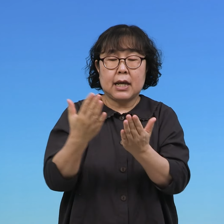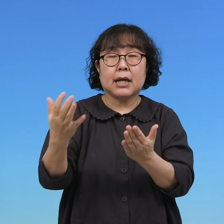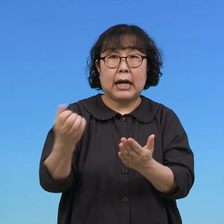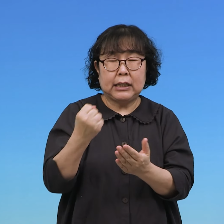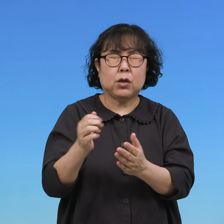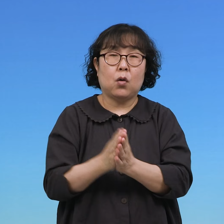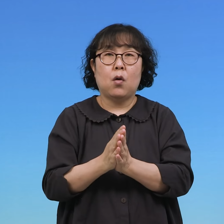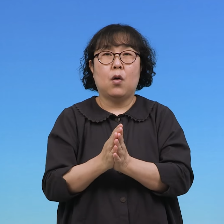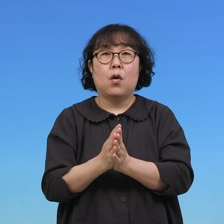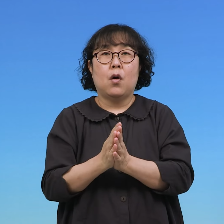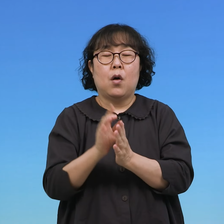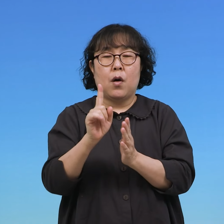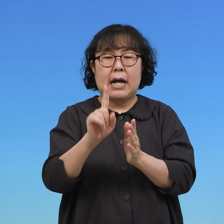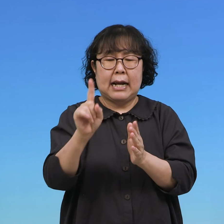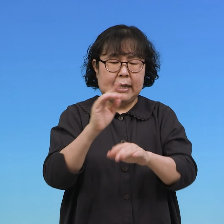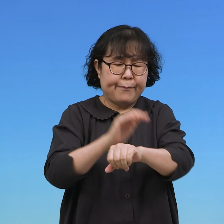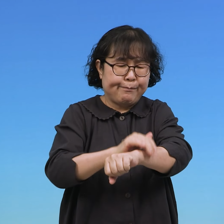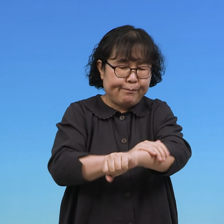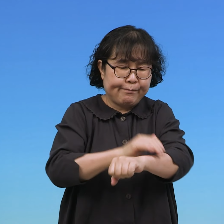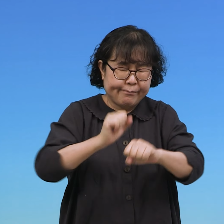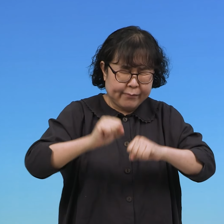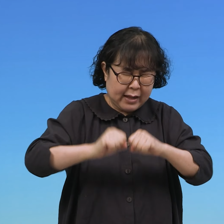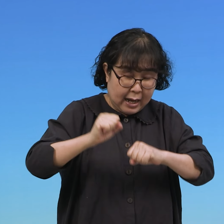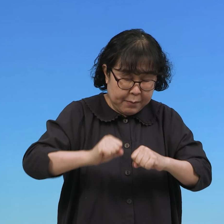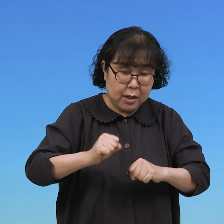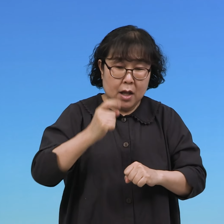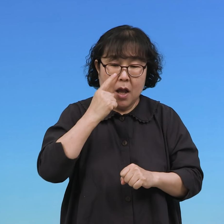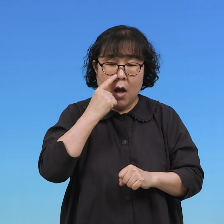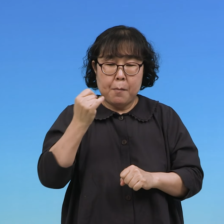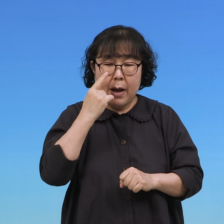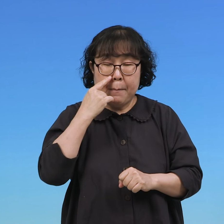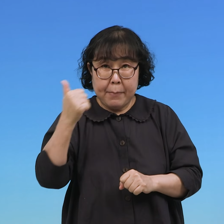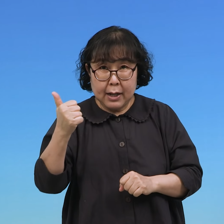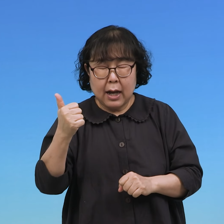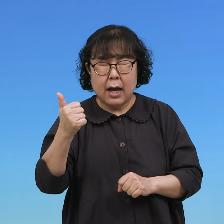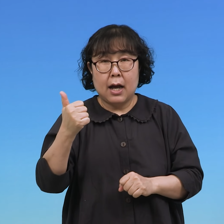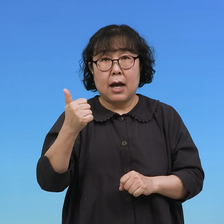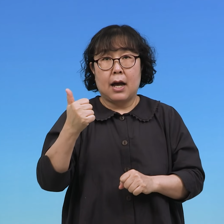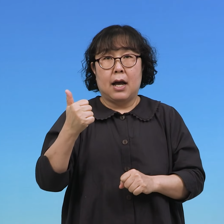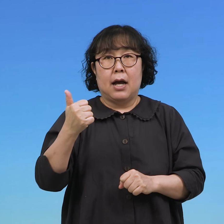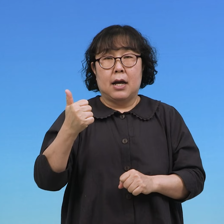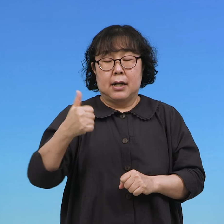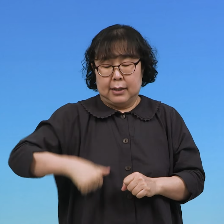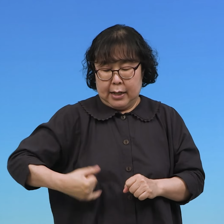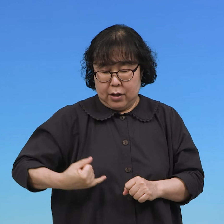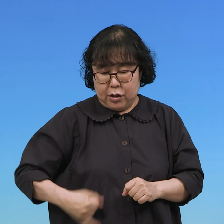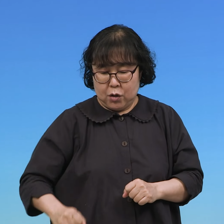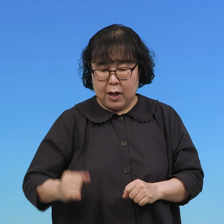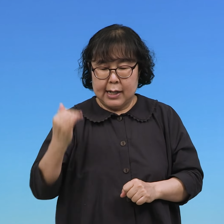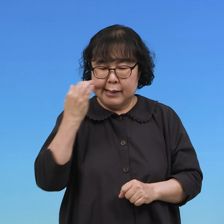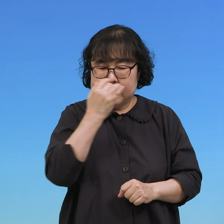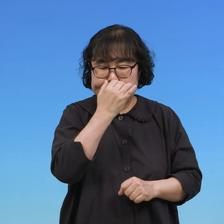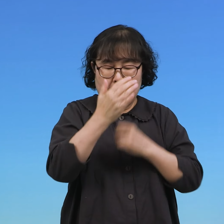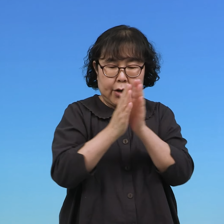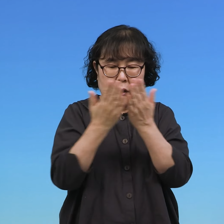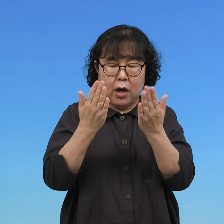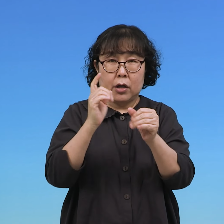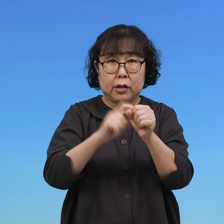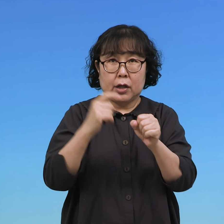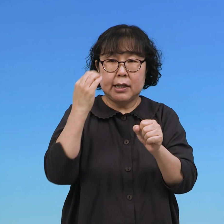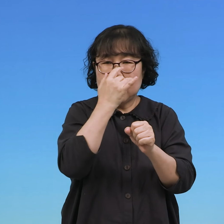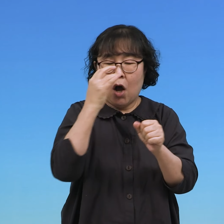가지고 이거 하나하나가 다 이제 엄마가, 아빠가 자녀들과 성경적인 성교육을 할 수 있도록 만든